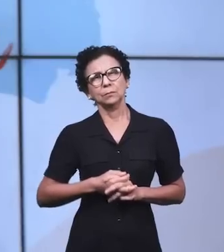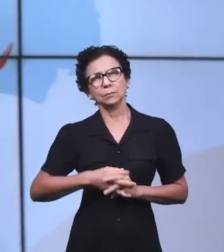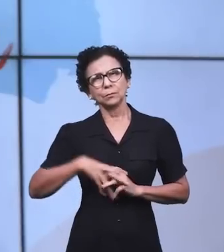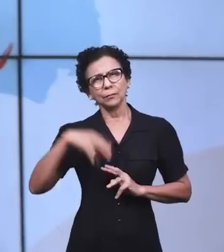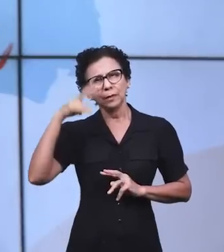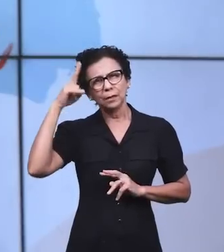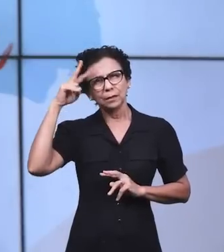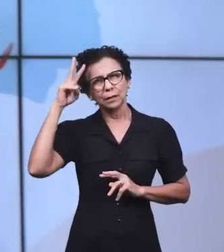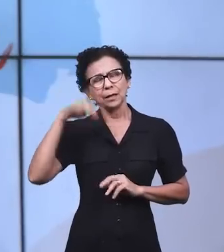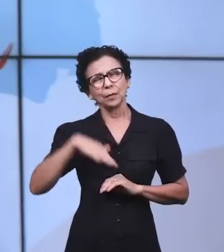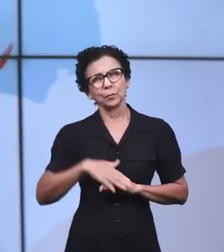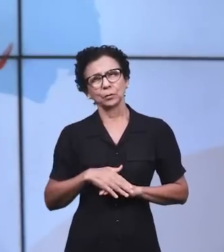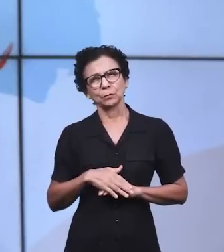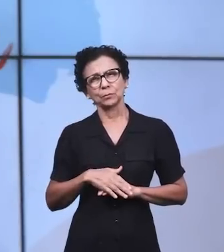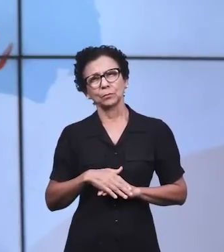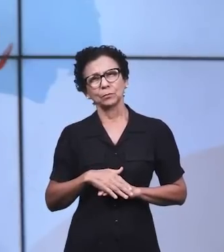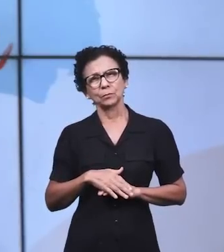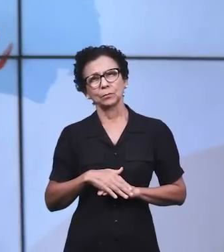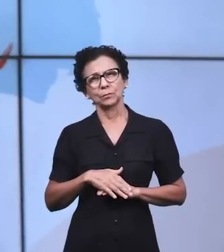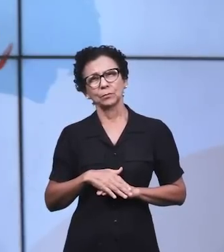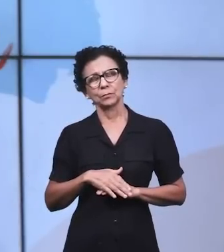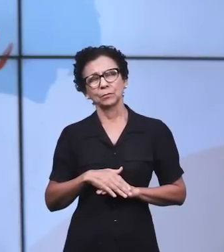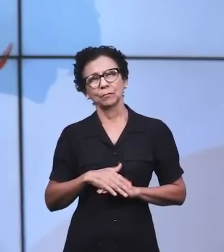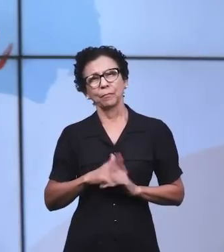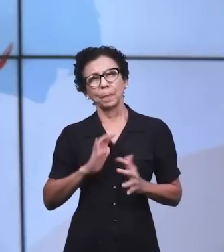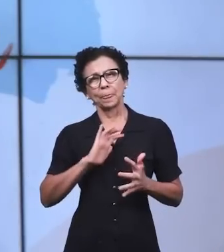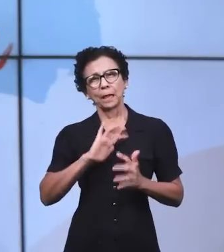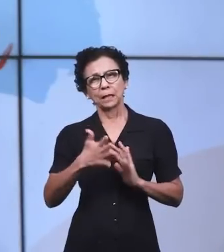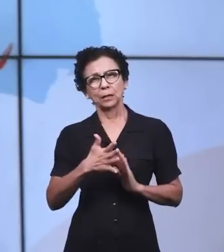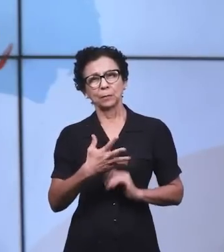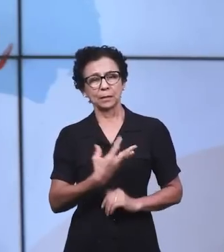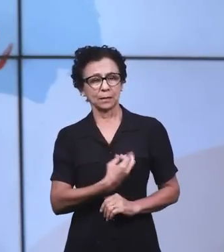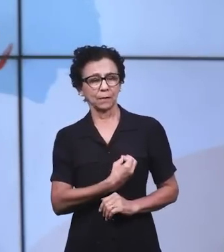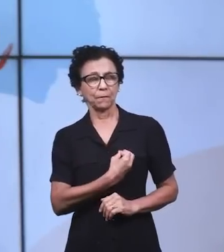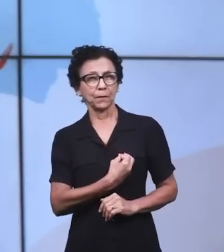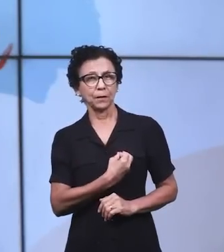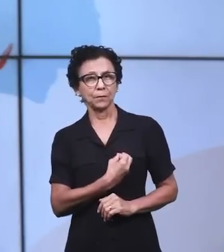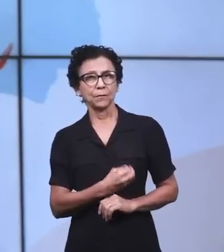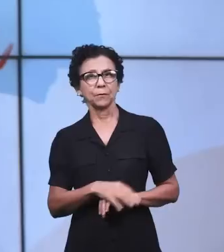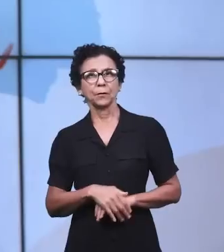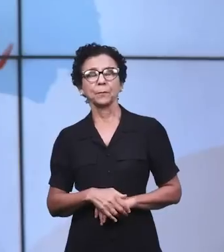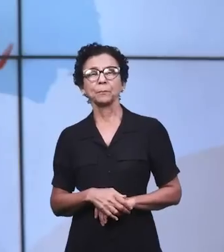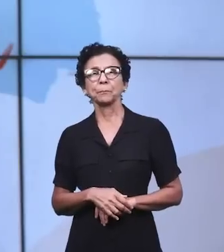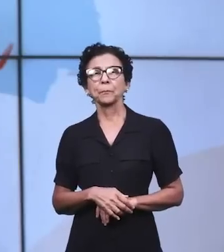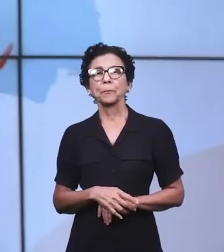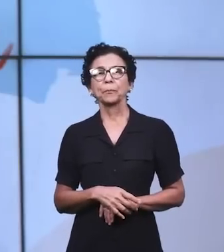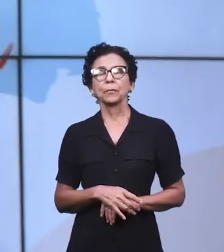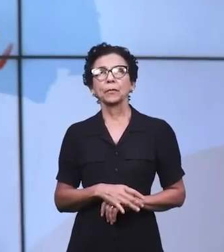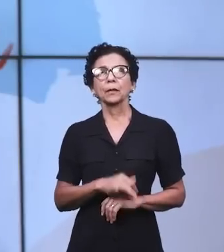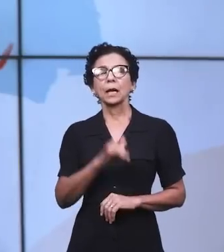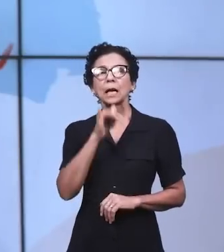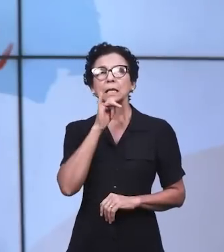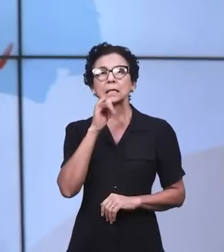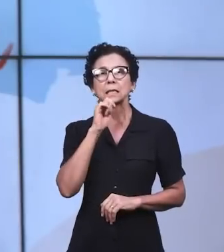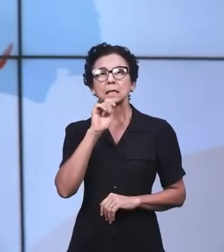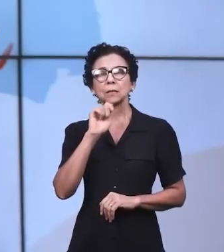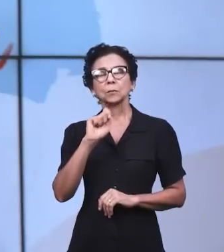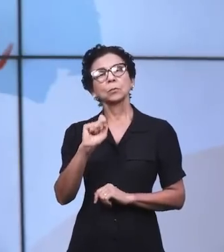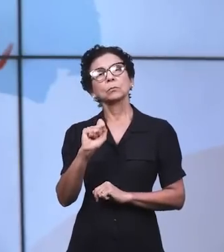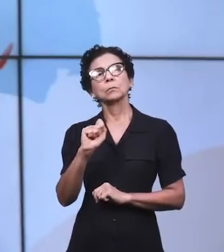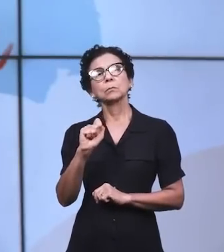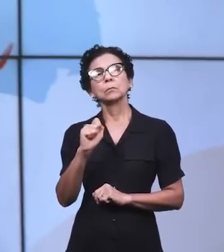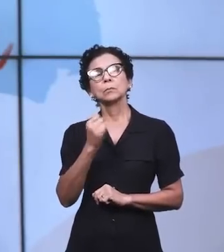viva. Um exemplo, o sinal de azul. Então, a cor azul,